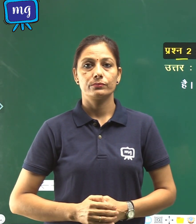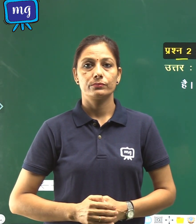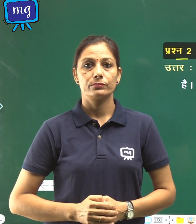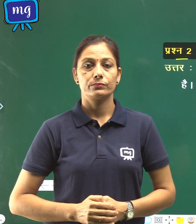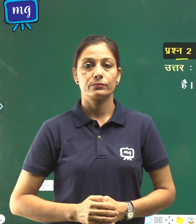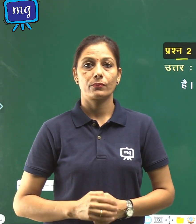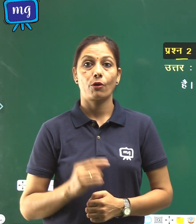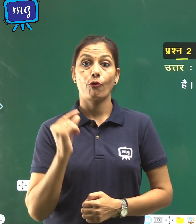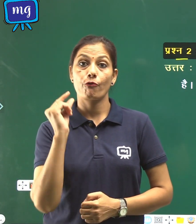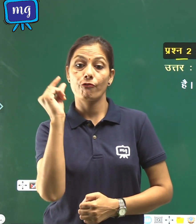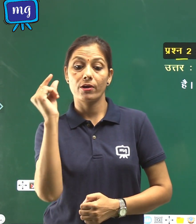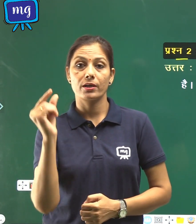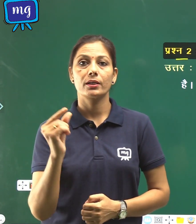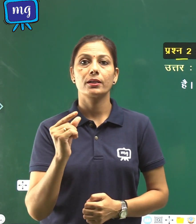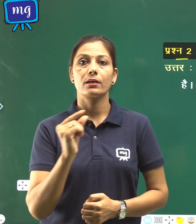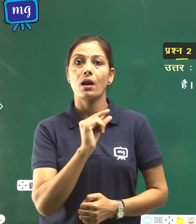पाहुन किसे कहा गया है।